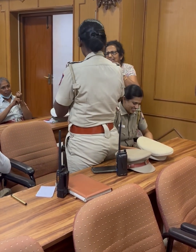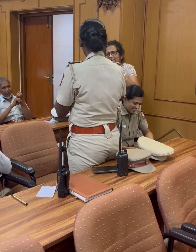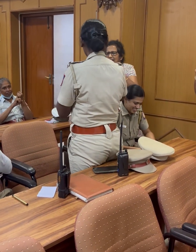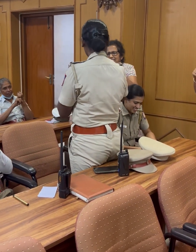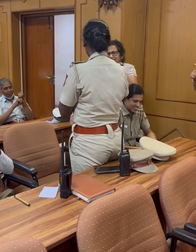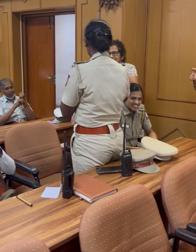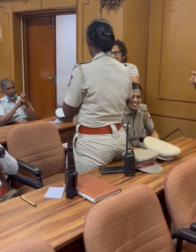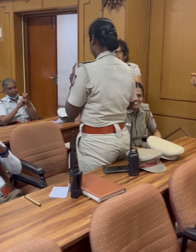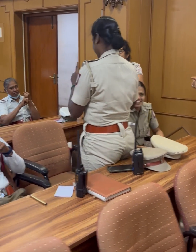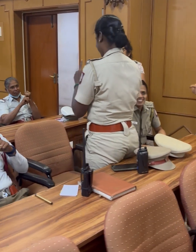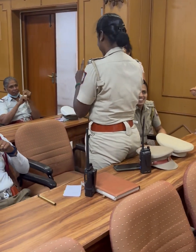ஈ அப்படி